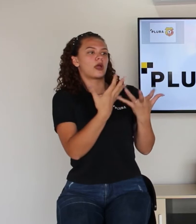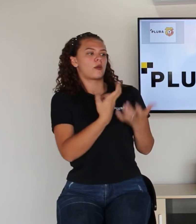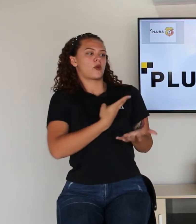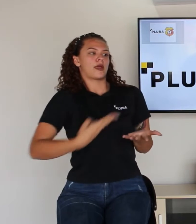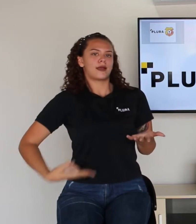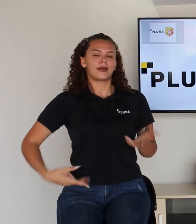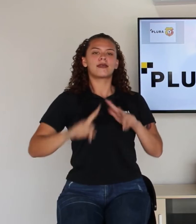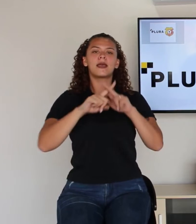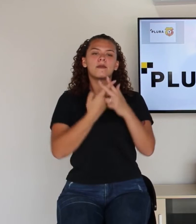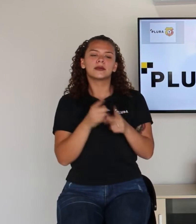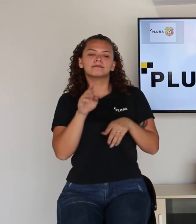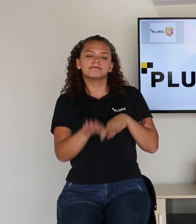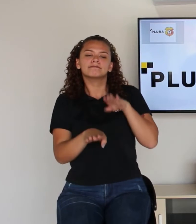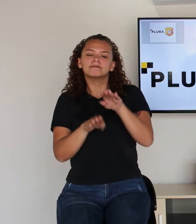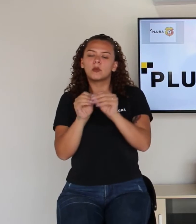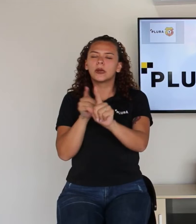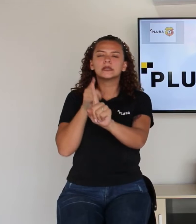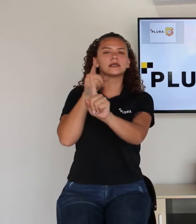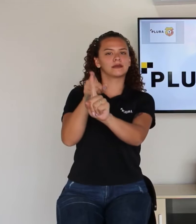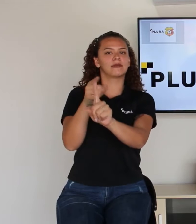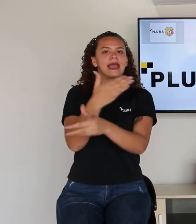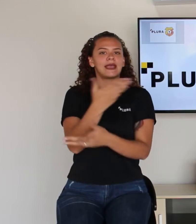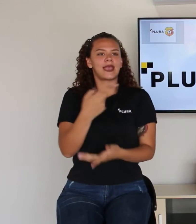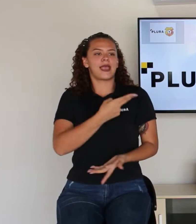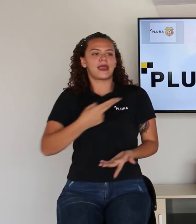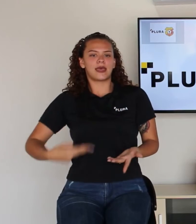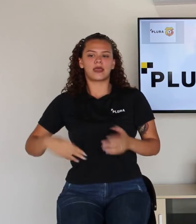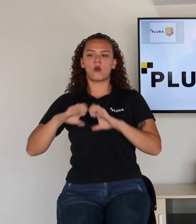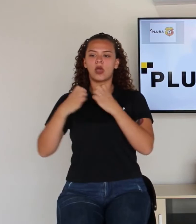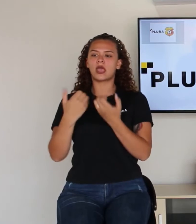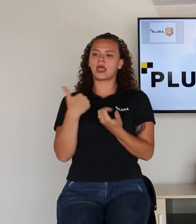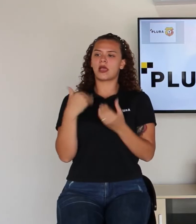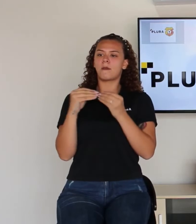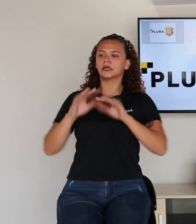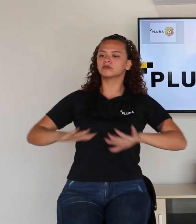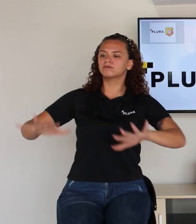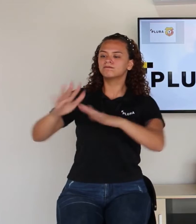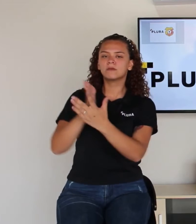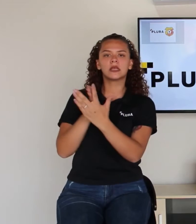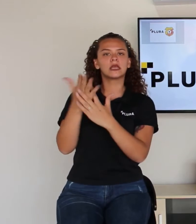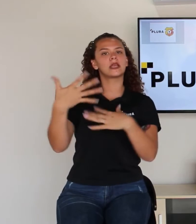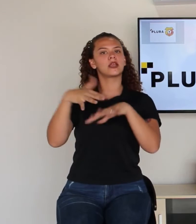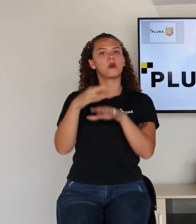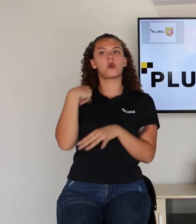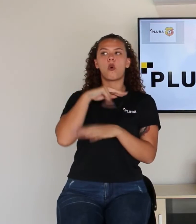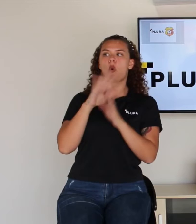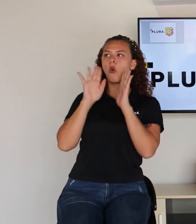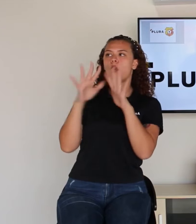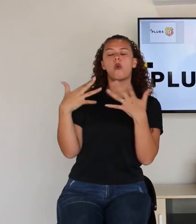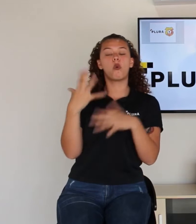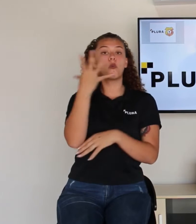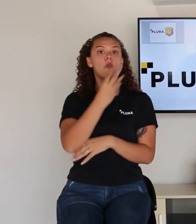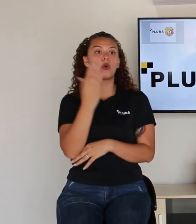Heredia empiece a dar pasitos más allá, que el equipo herediano empiece a tener espacios más inclusivos, a Plura le llama muchísimo la